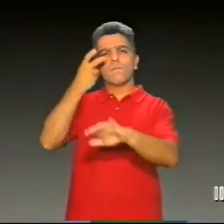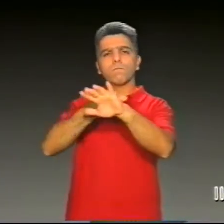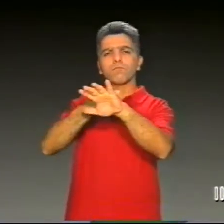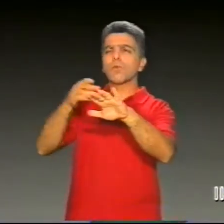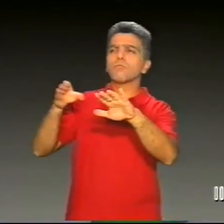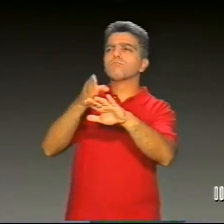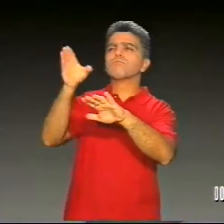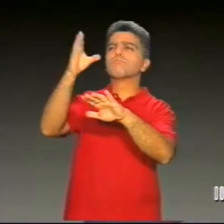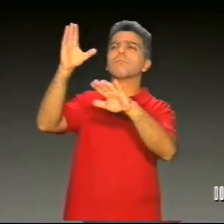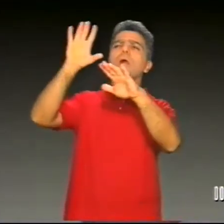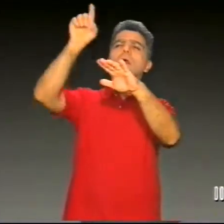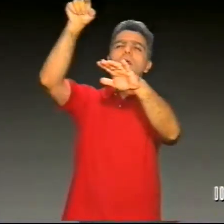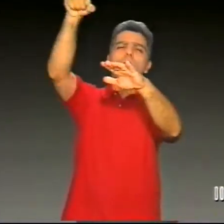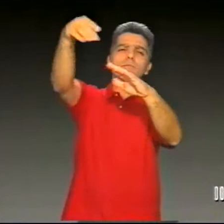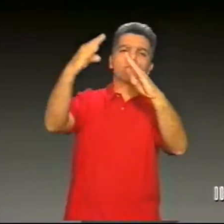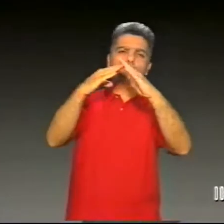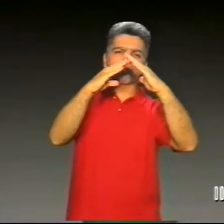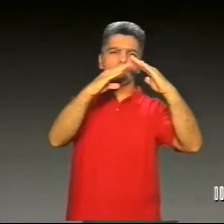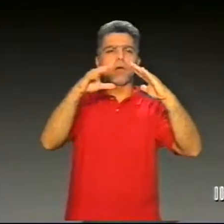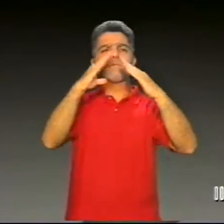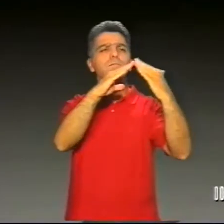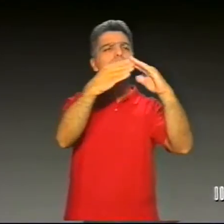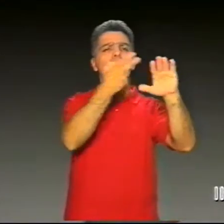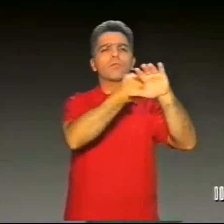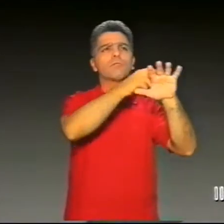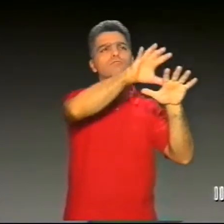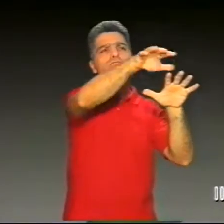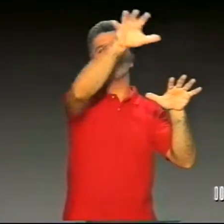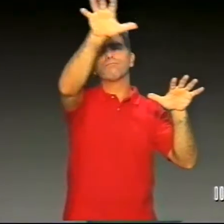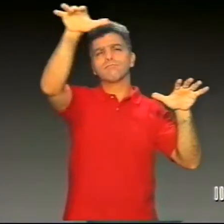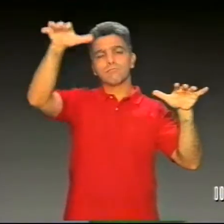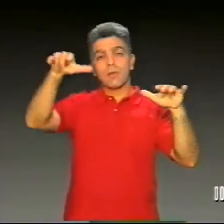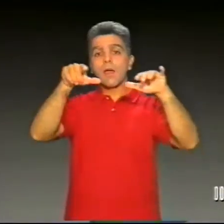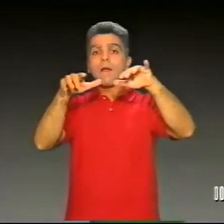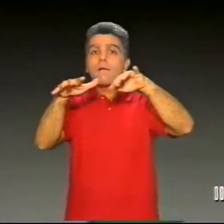Θα σας διηγηθώ αυτή την ιστορία. Πέρα, στα βουνά, στις κορυφές των βουνών,